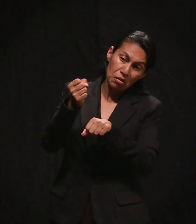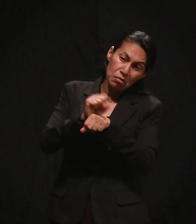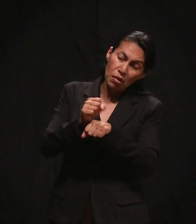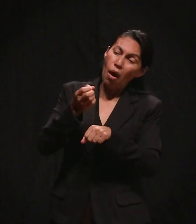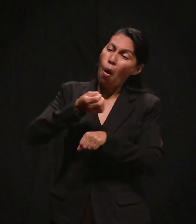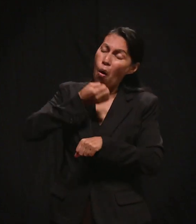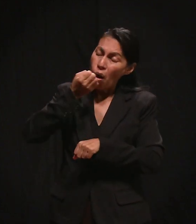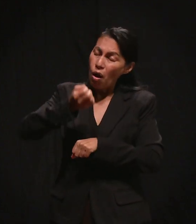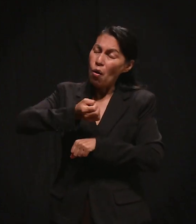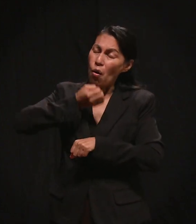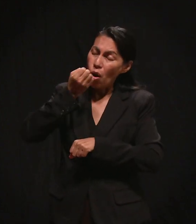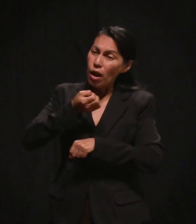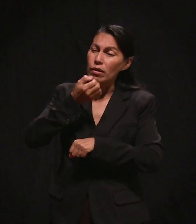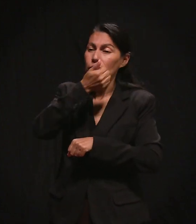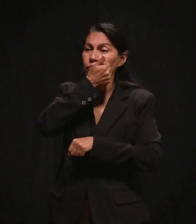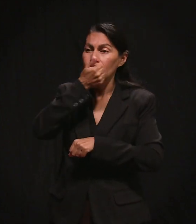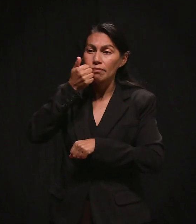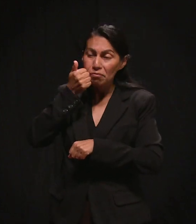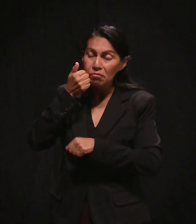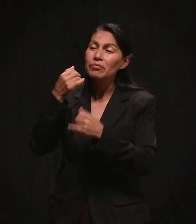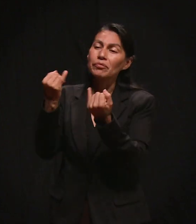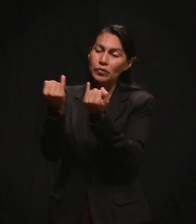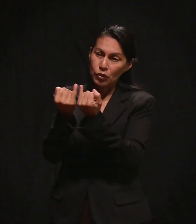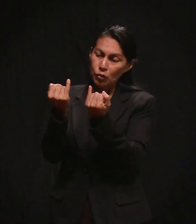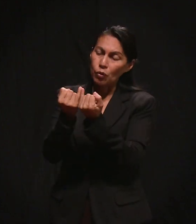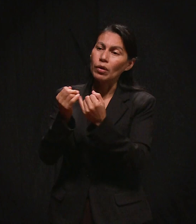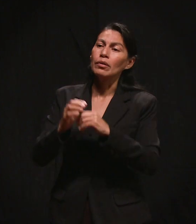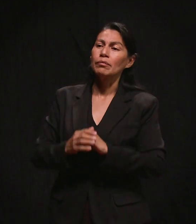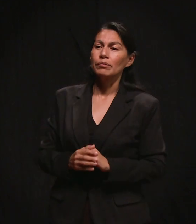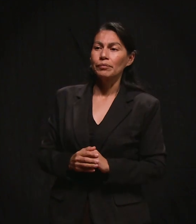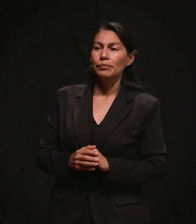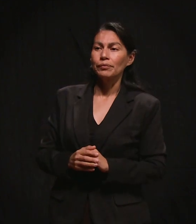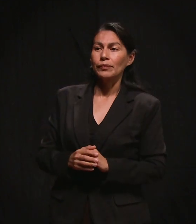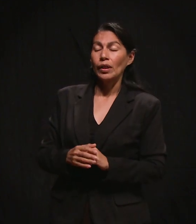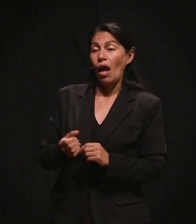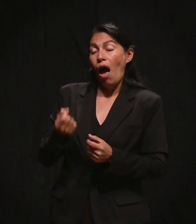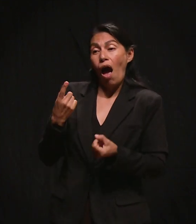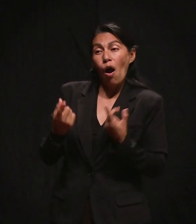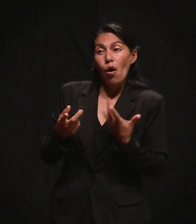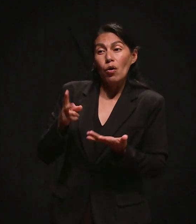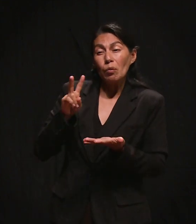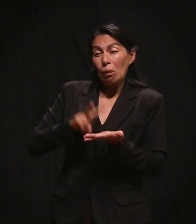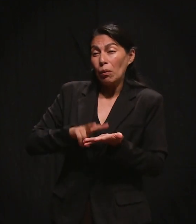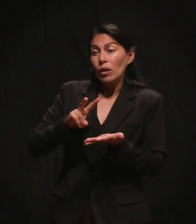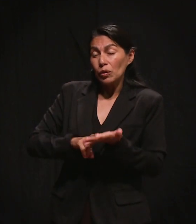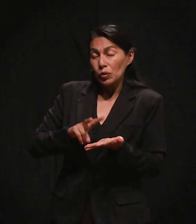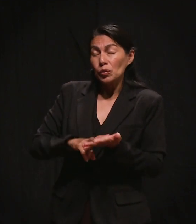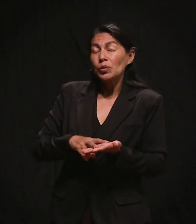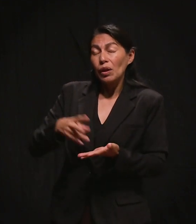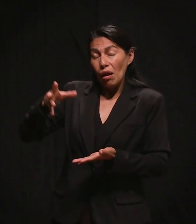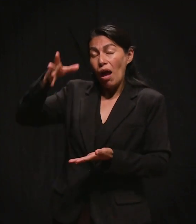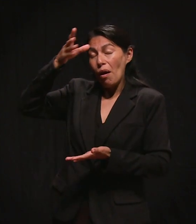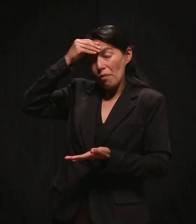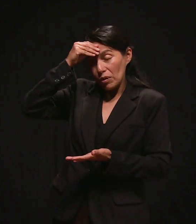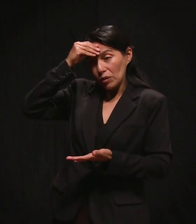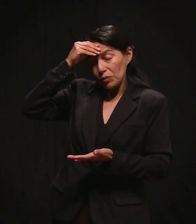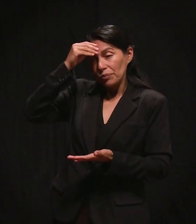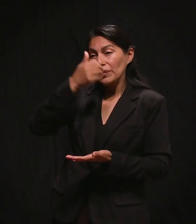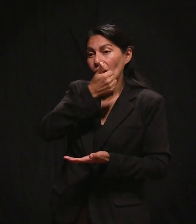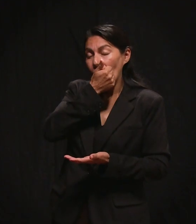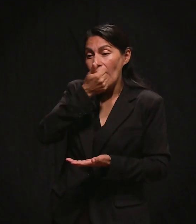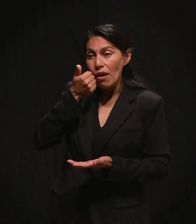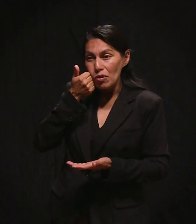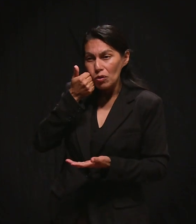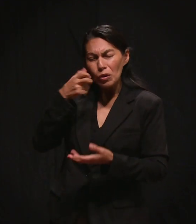y también ayunamos. Esa es otra de las cosas muy valiosas que he aprendido en esta iglesia, el ayuno. El ayuno.